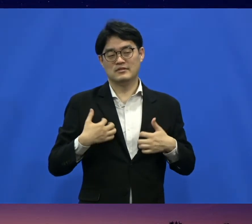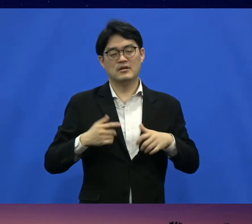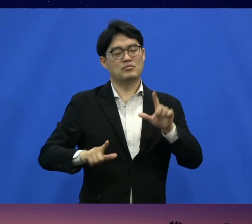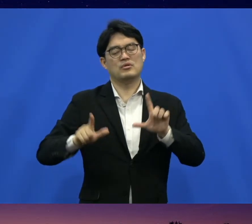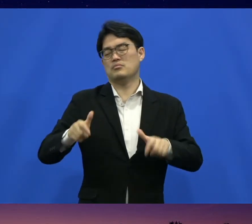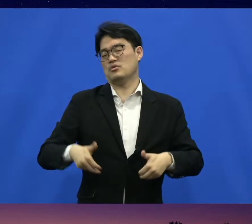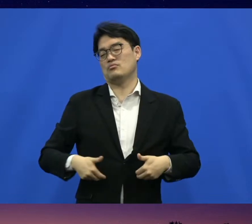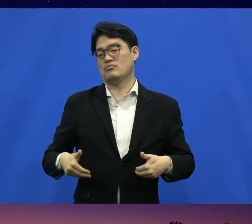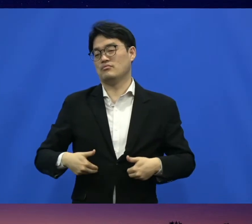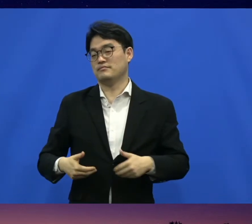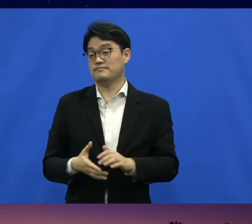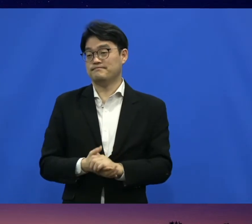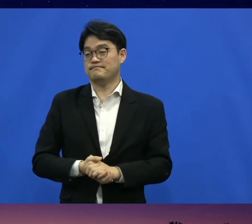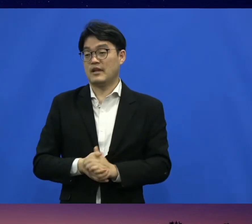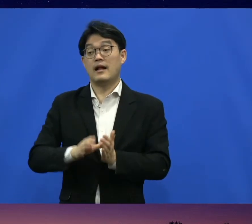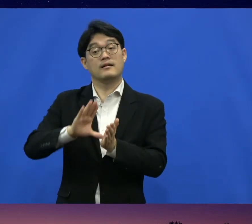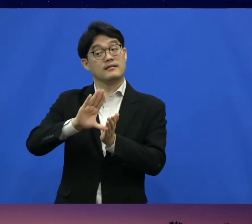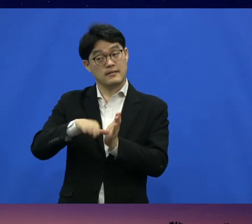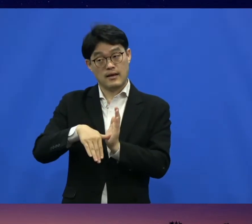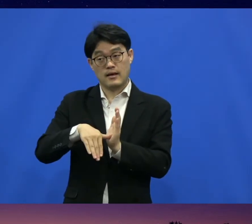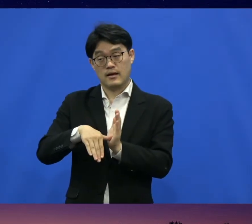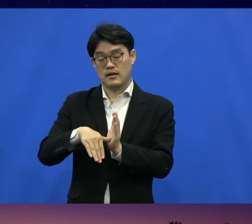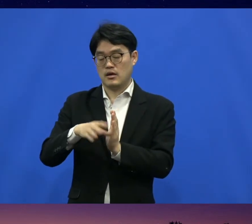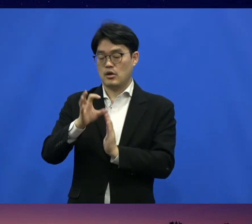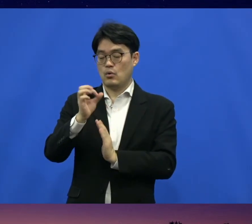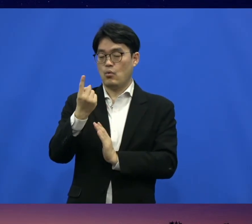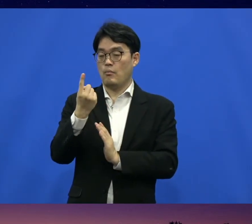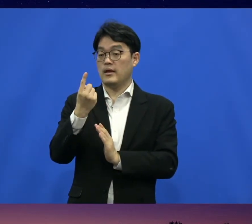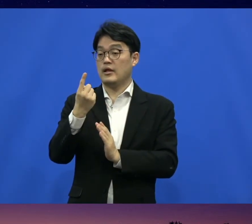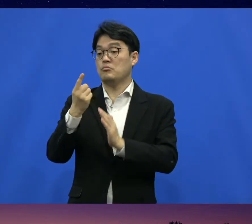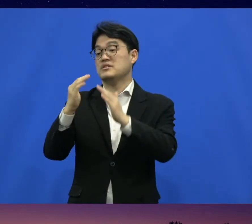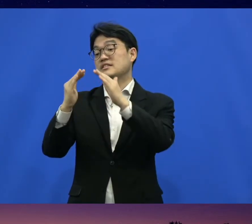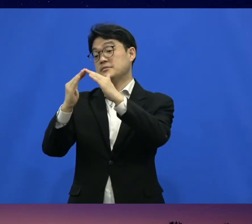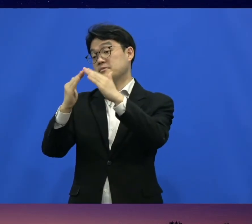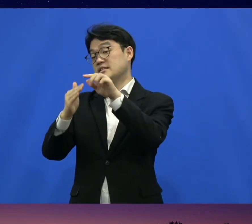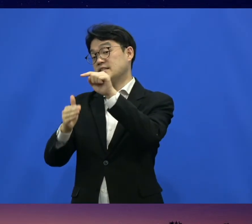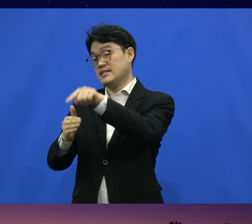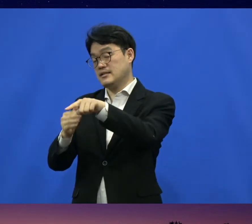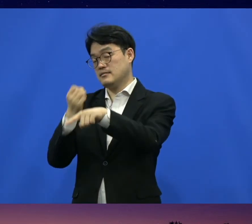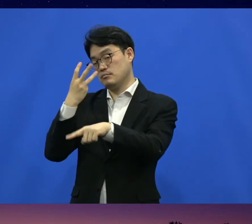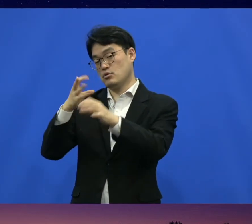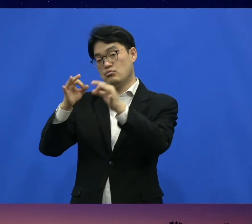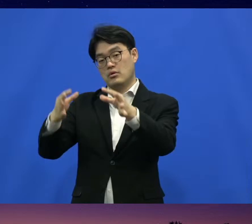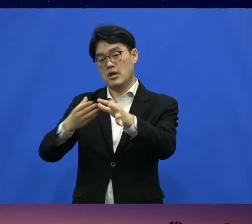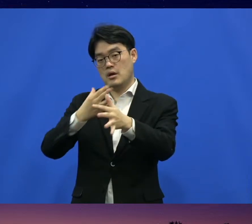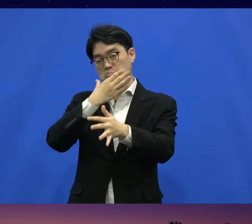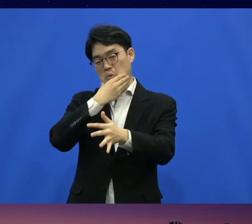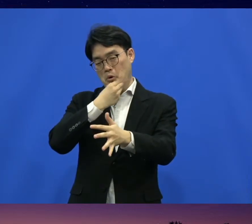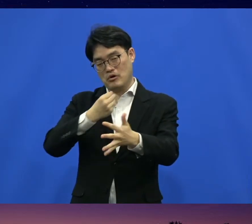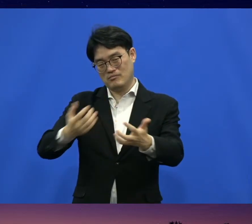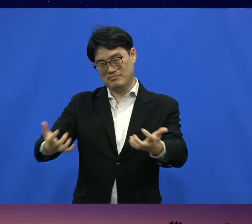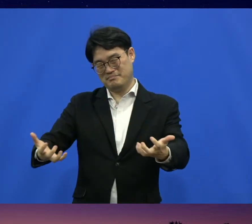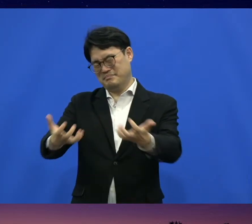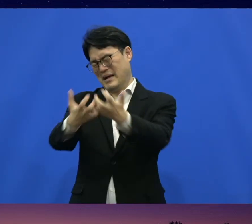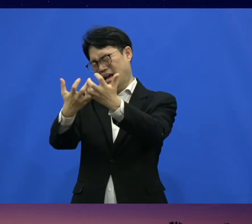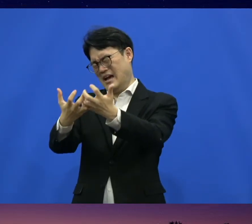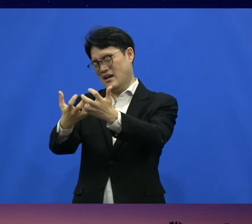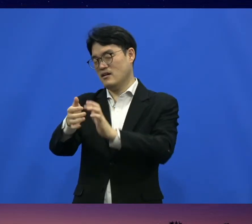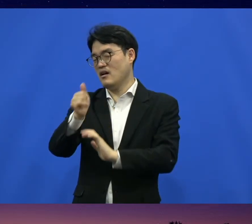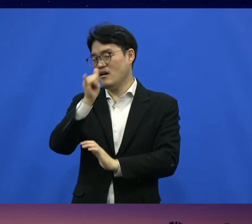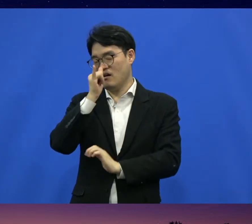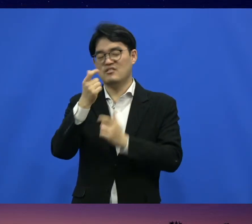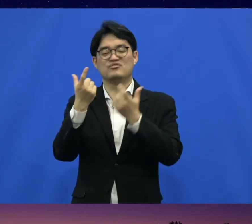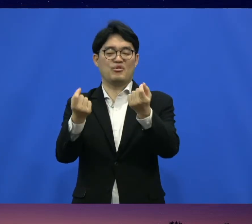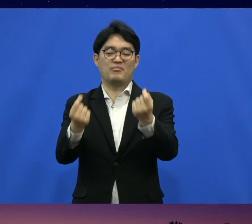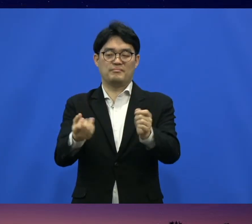받아들일 때 그 오베드에돔의 집이 그 3개월 동안 복을 받는 역사가 일어난 것이죠.